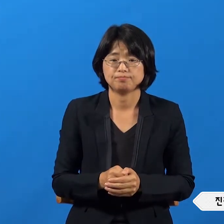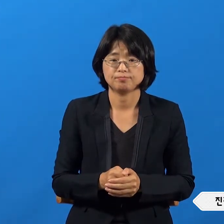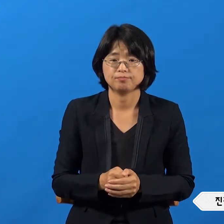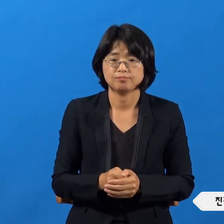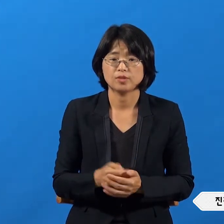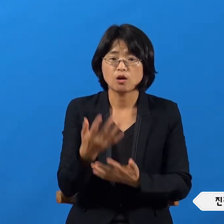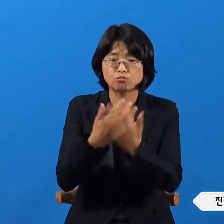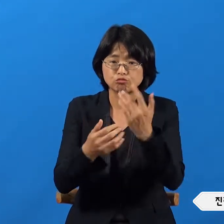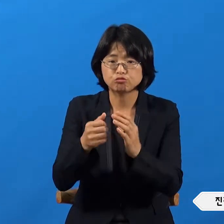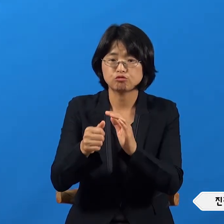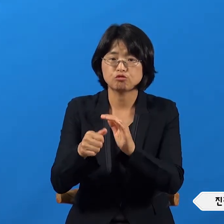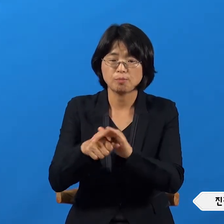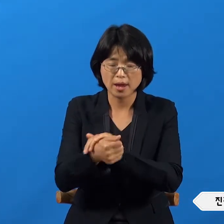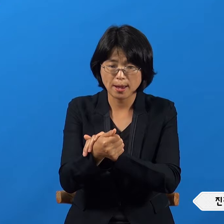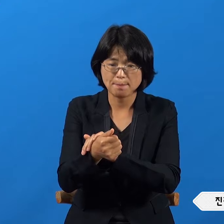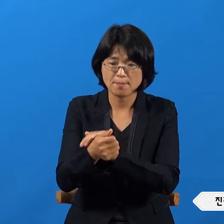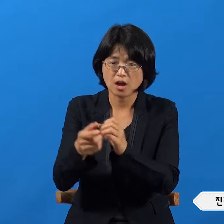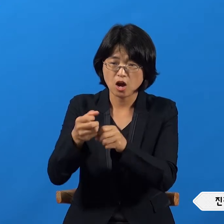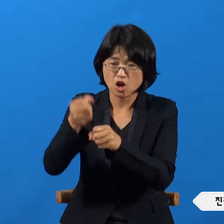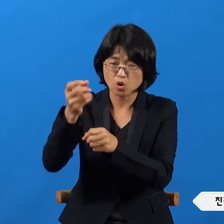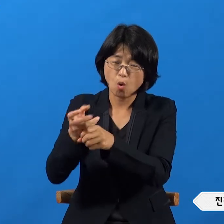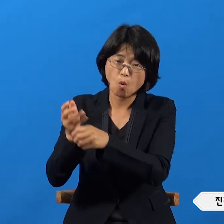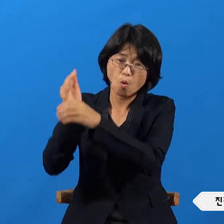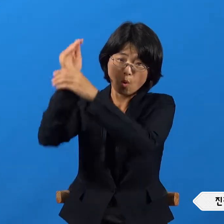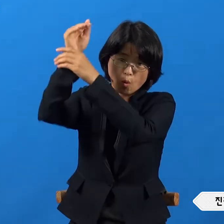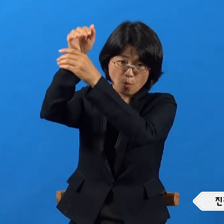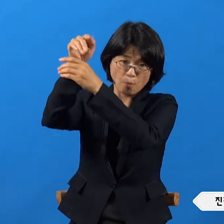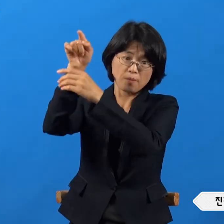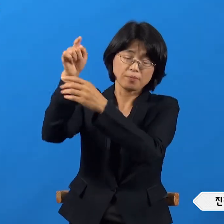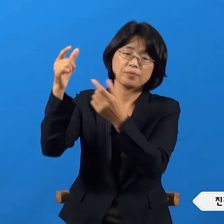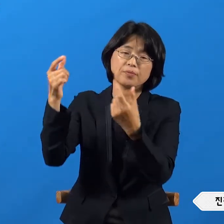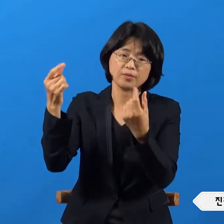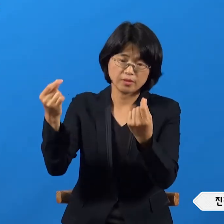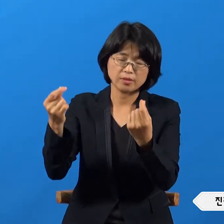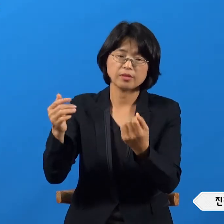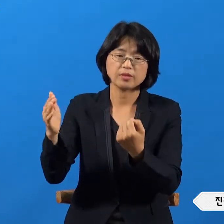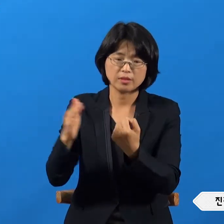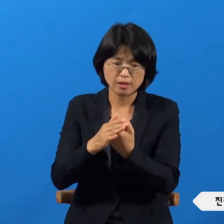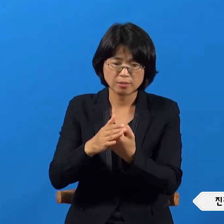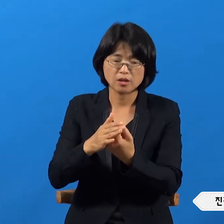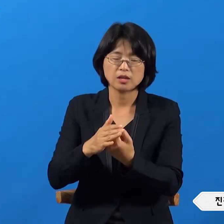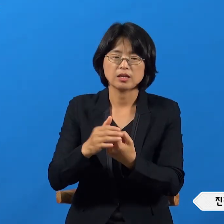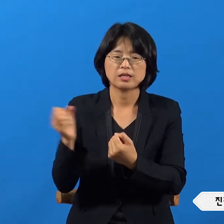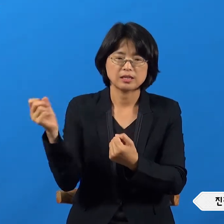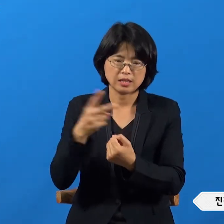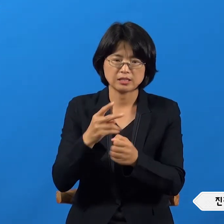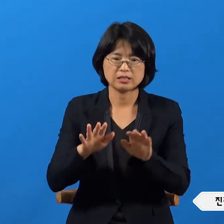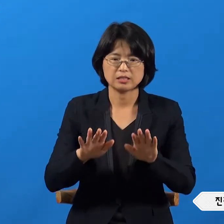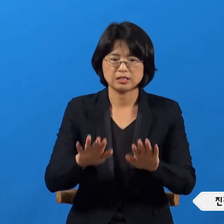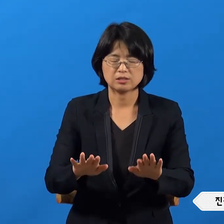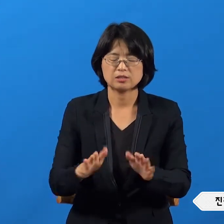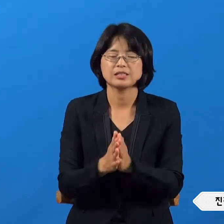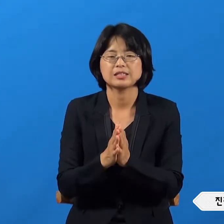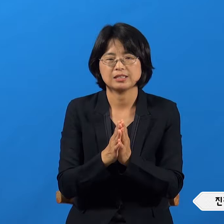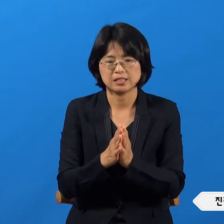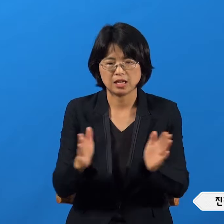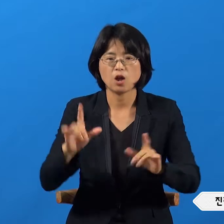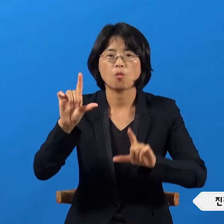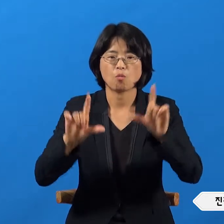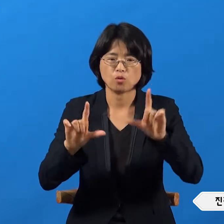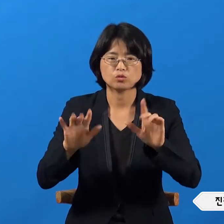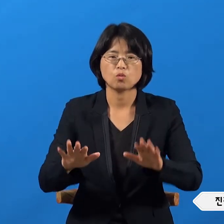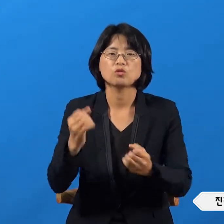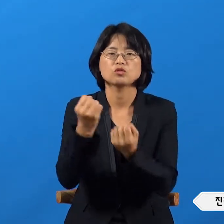인정하심을 통해서 그들은 다시 한번 새롭게 되는 모습을 성경은 설명합니다. 오늘 본문에